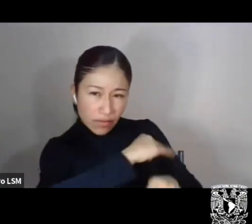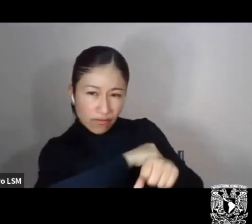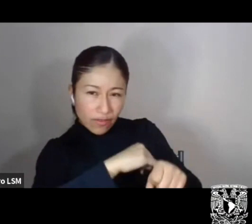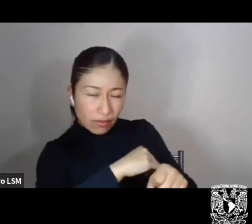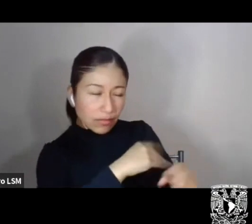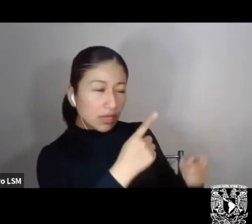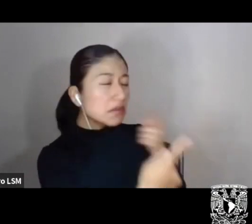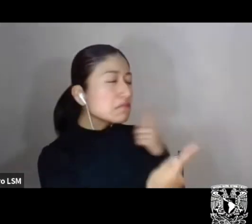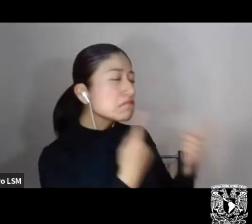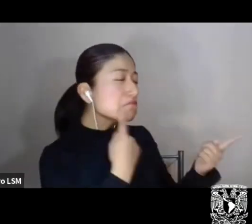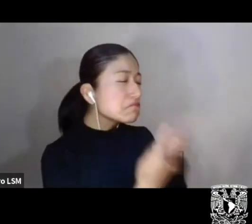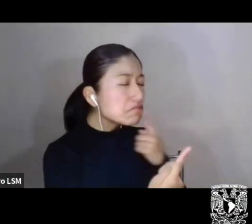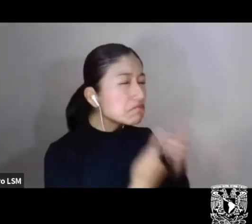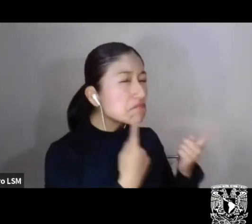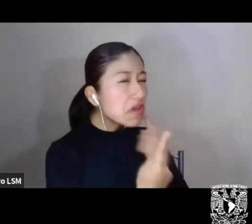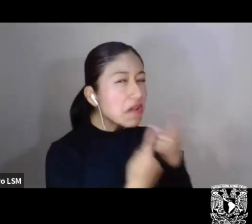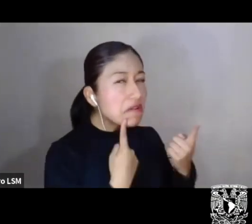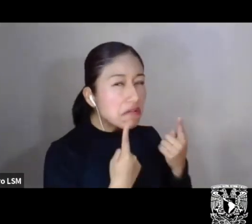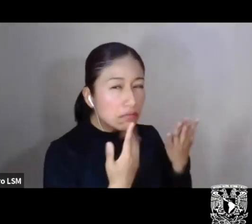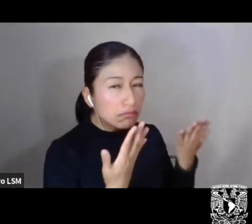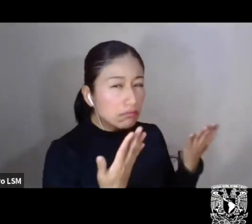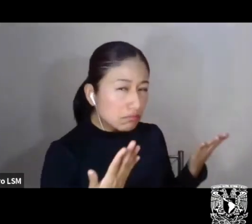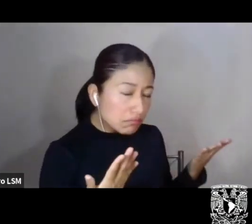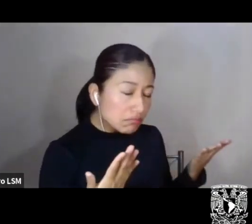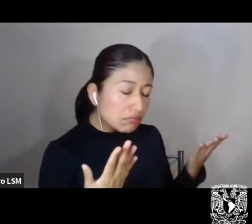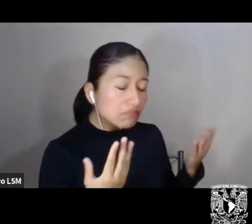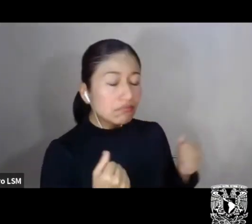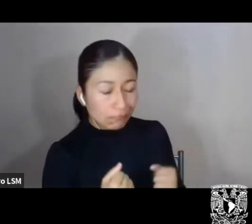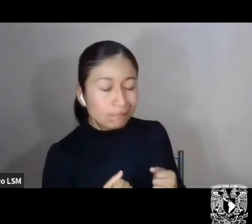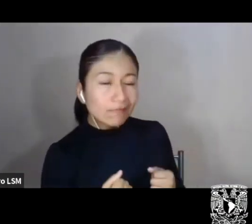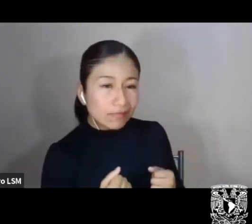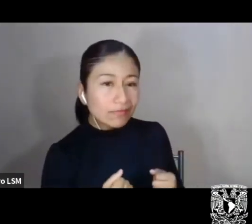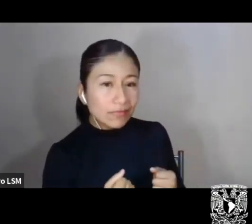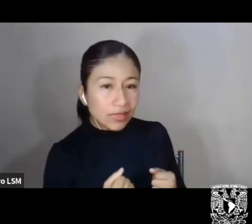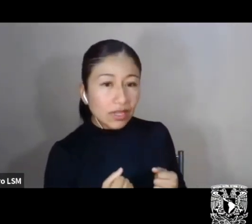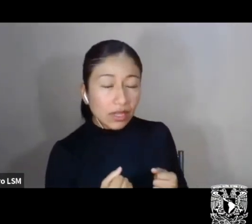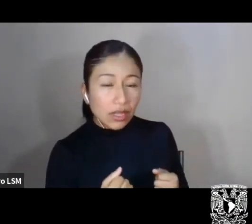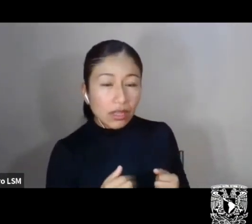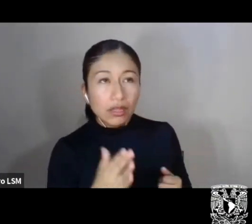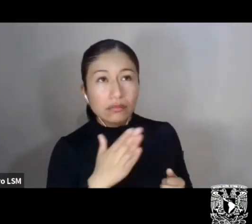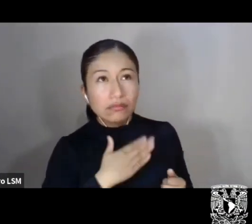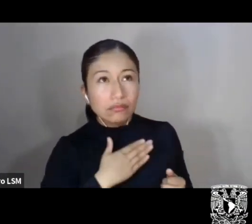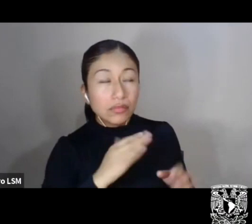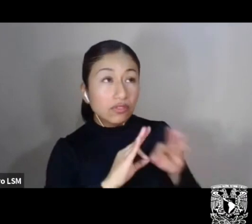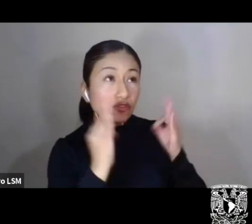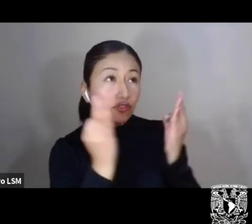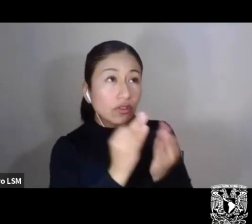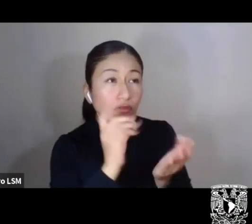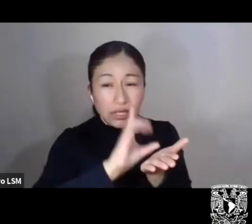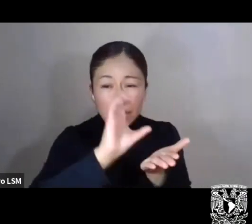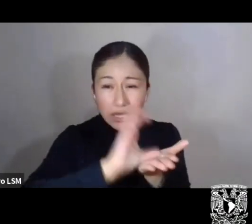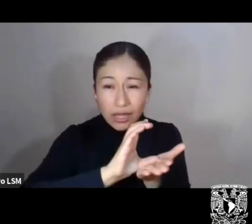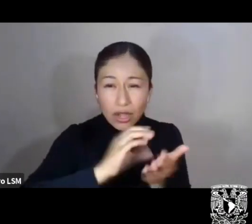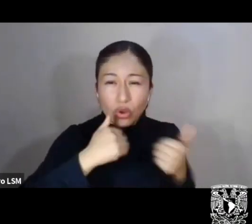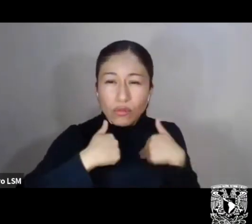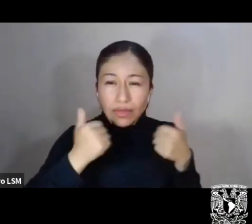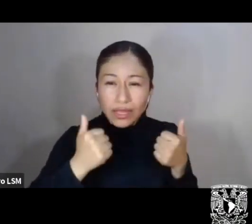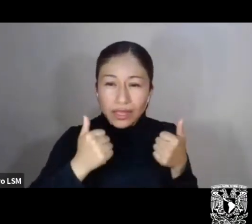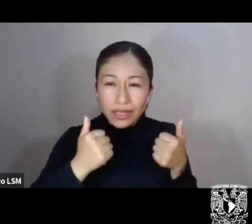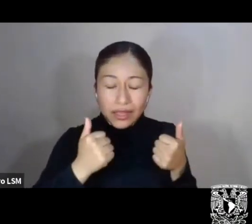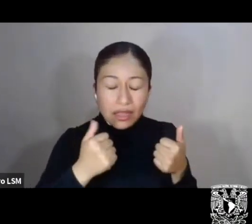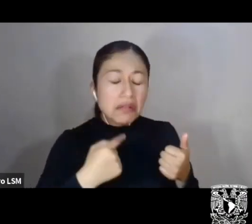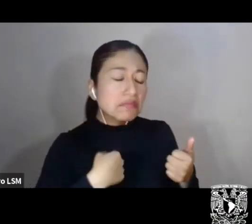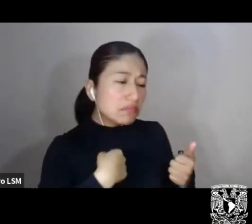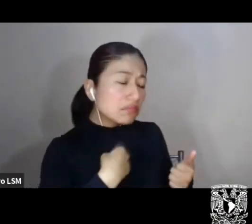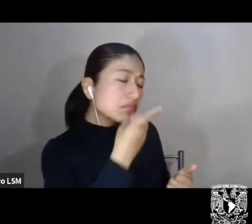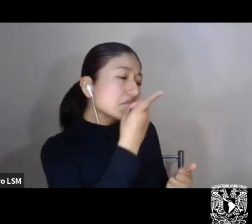ellas la información que yo tengo, ¿no? Y la manera en la cual pienso el tema. Entonces, esa para mí como